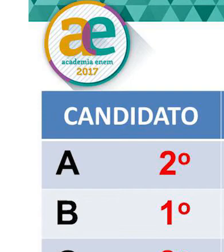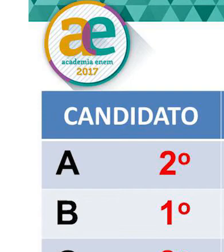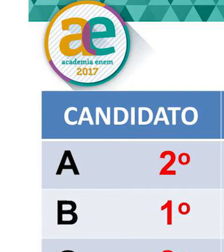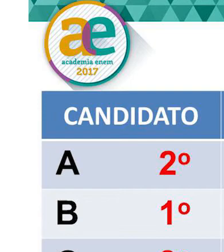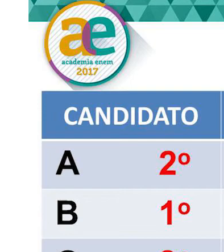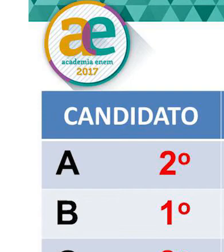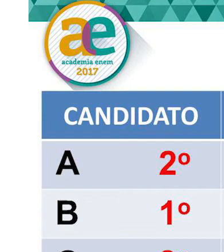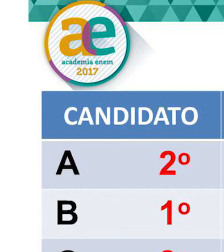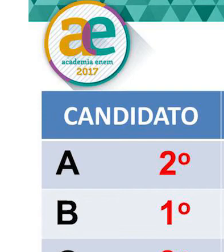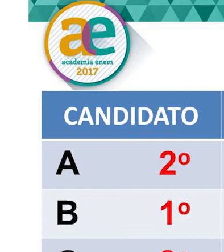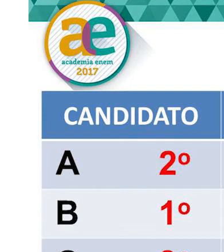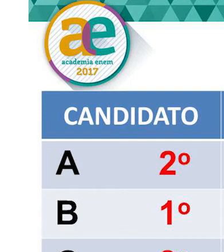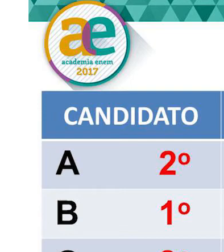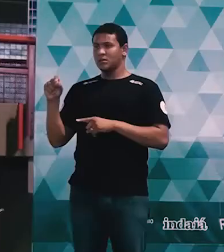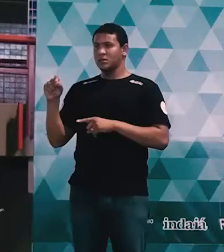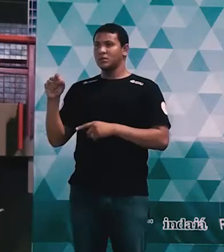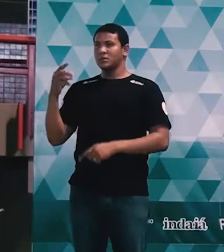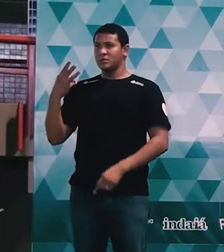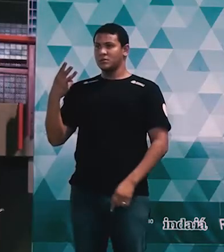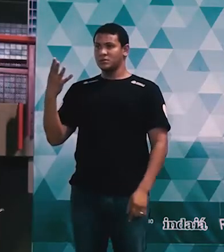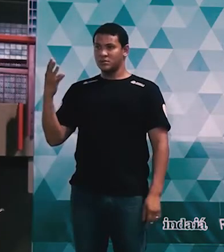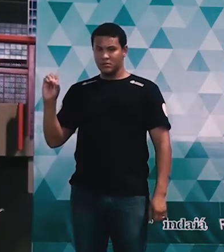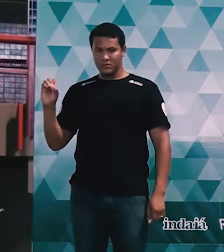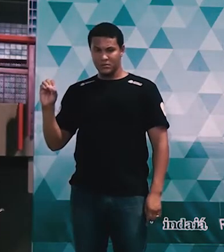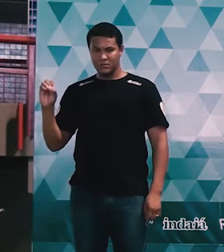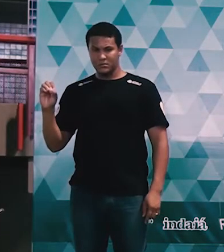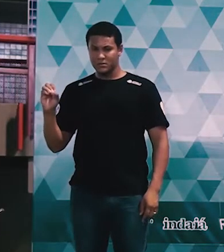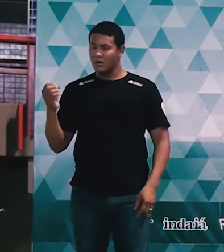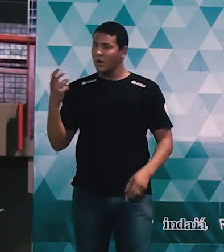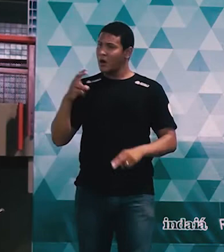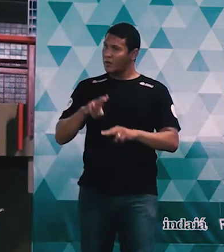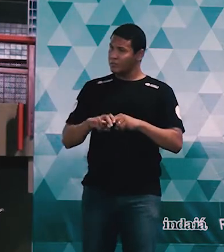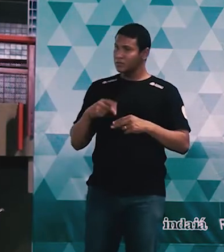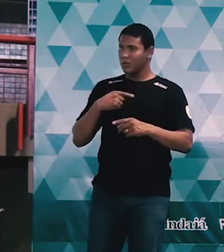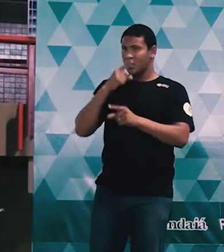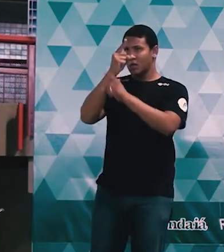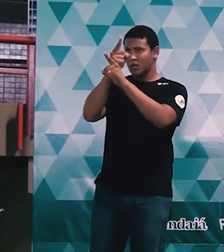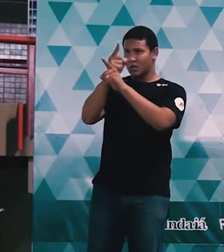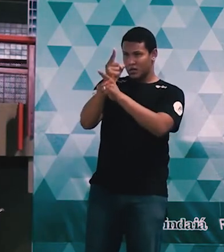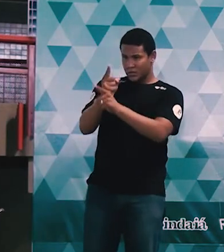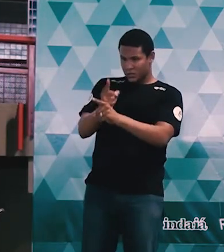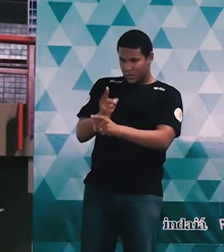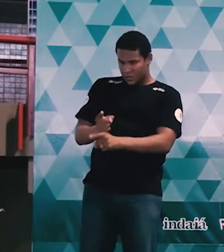100, 340. Agora que eu estou vendo a pontuação de